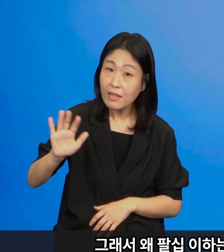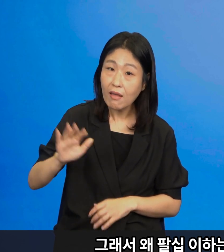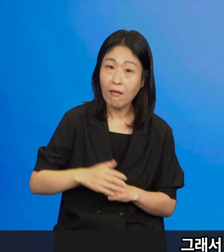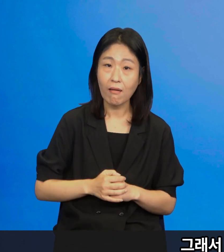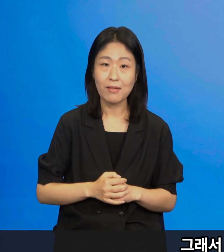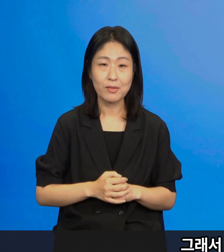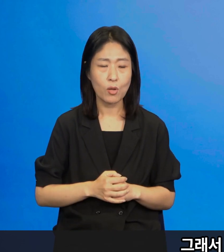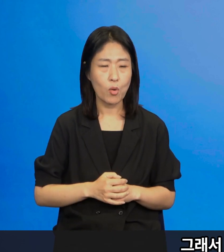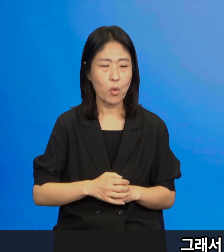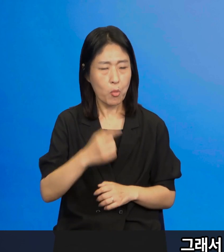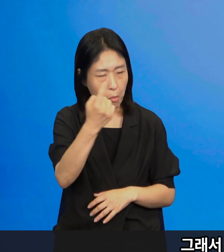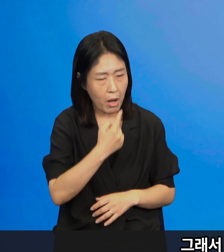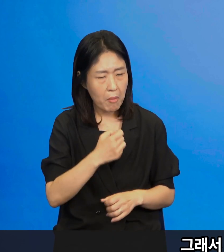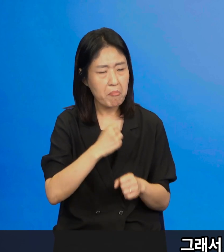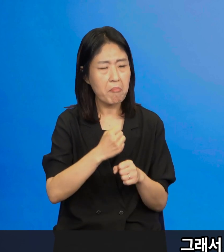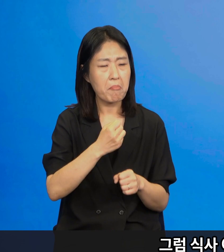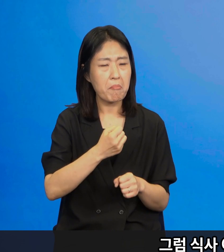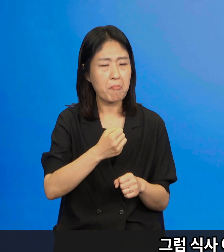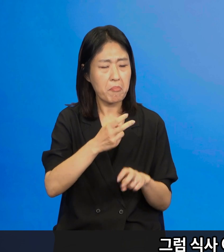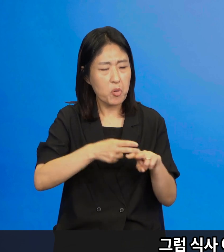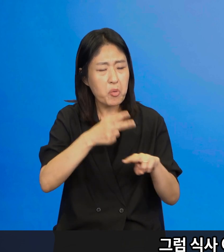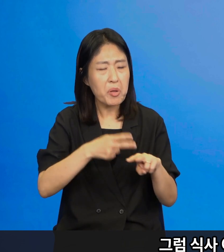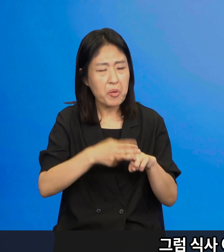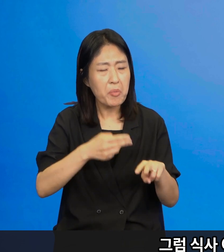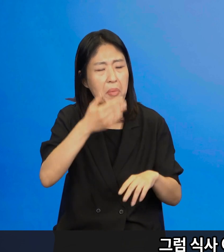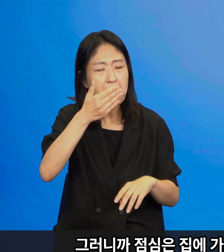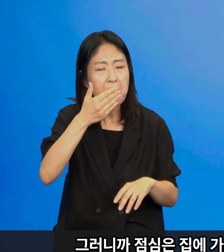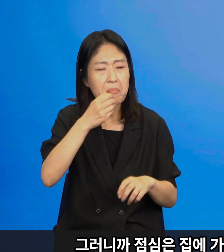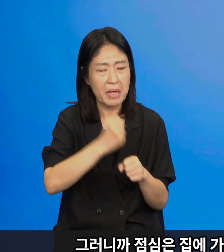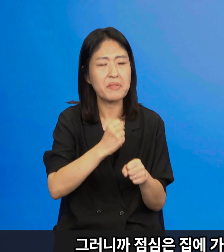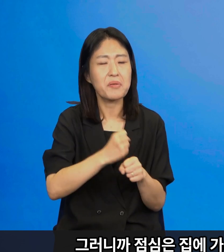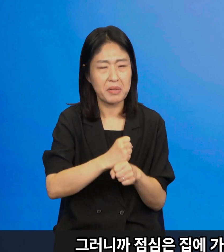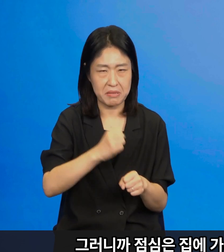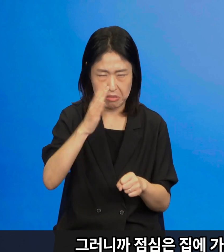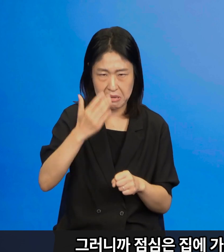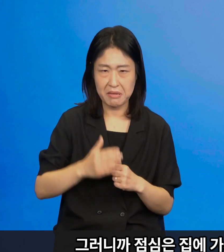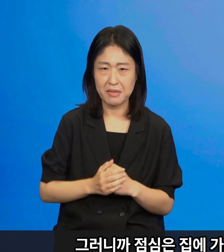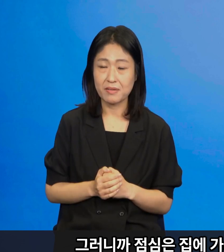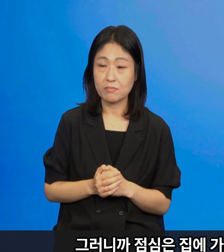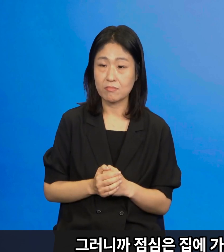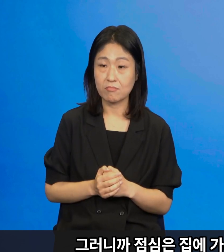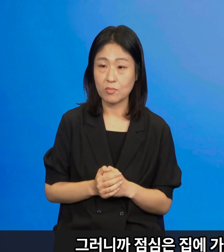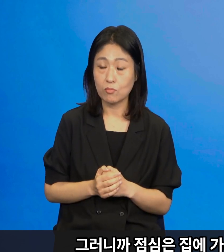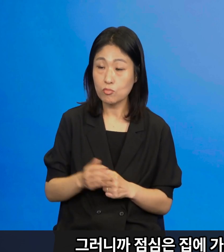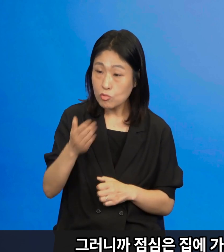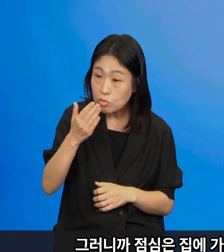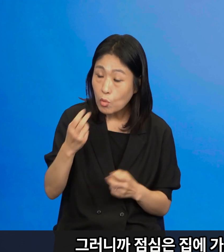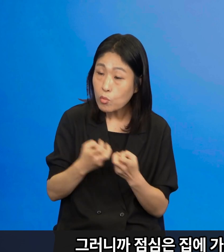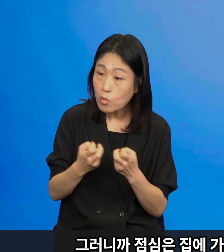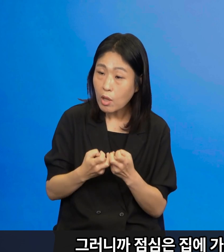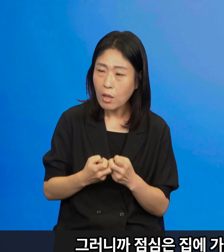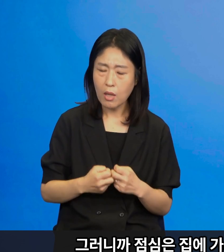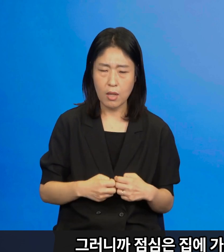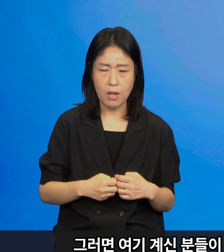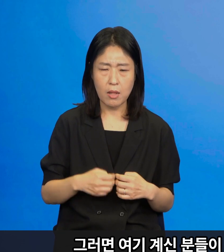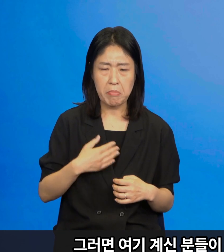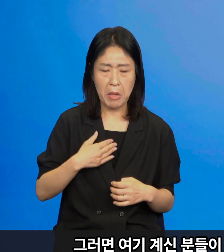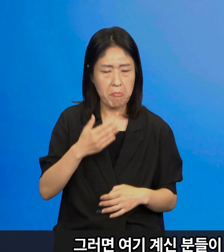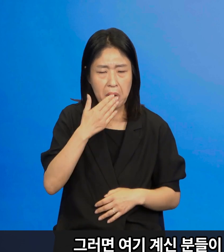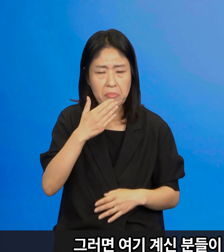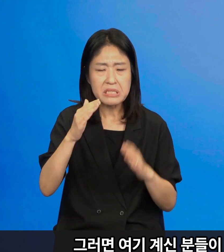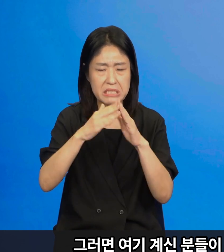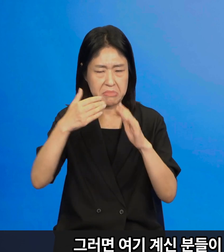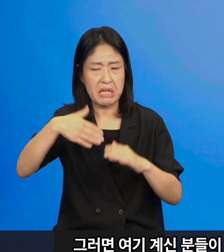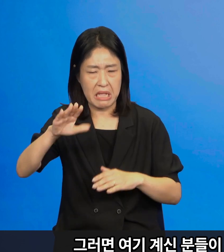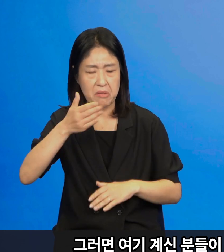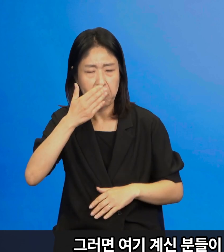해. 그래서 아, 그렇군요. 그럼 식사 어떻게 하세요? 그러니까 점심은 집에 가서 먹고 오지, 그러시는 거예요.